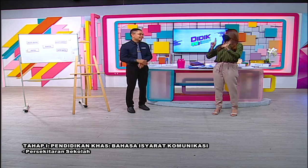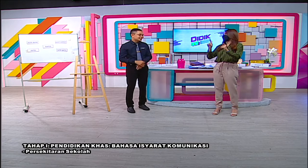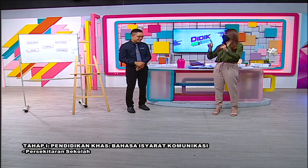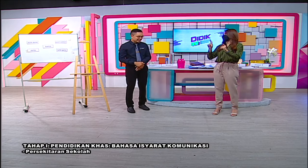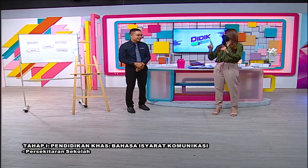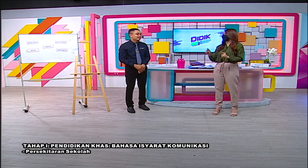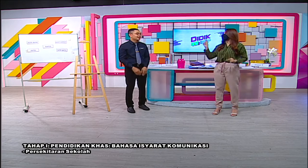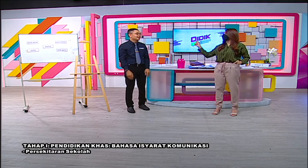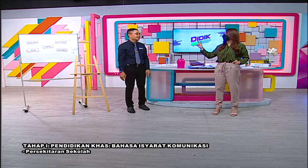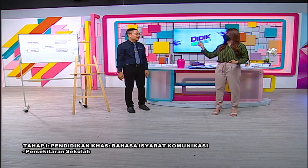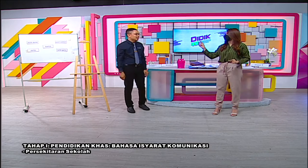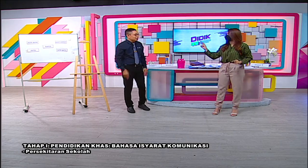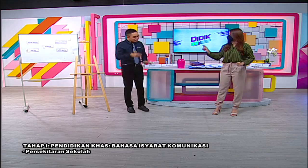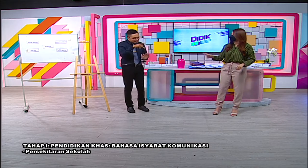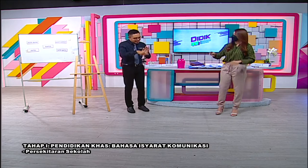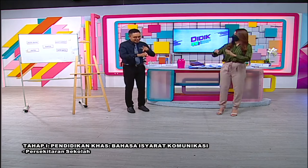komunikasi. Topiknya adalah?